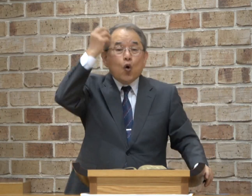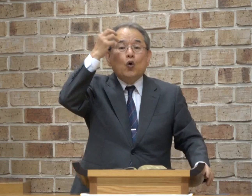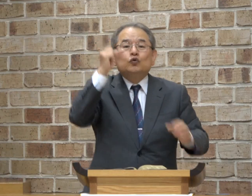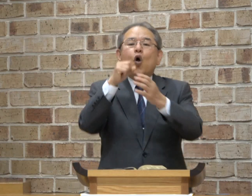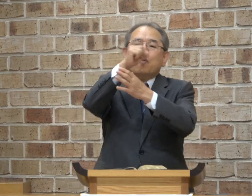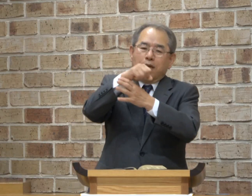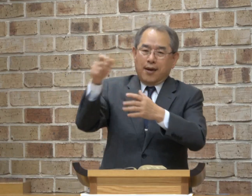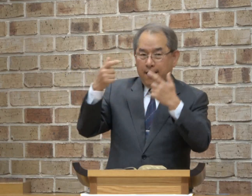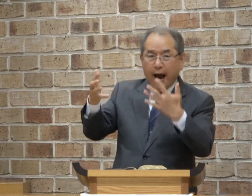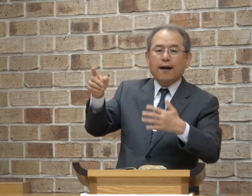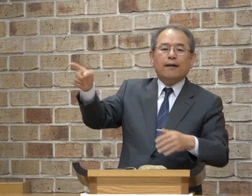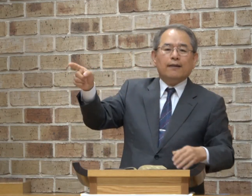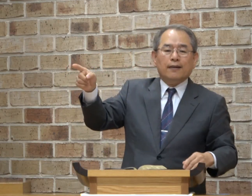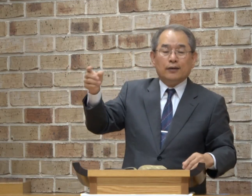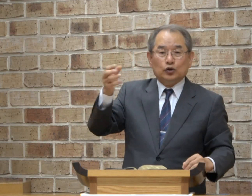없습니다.